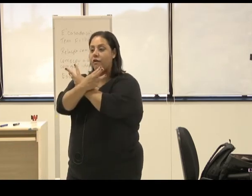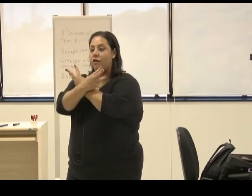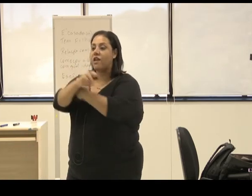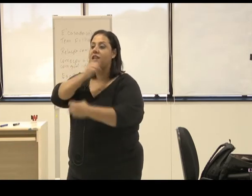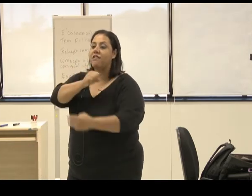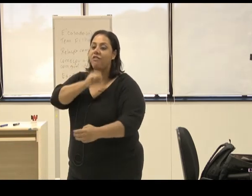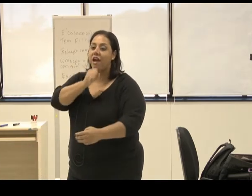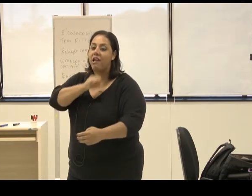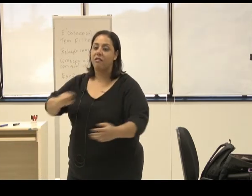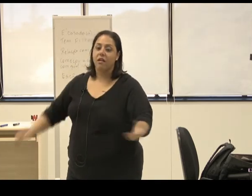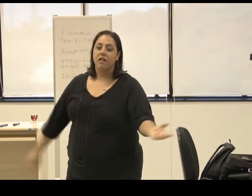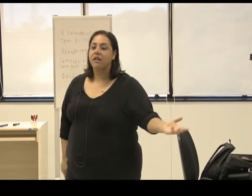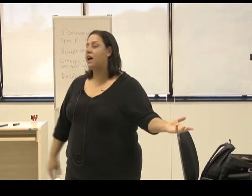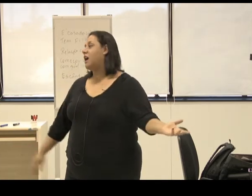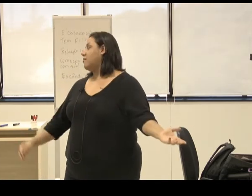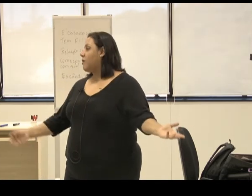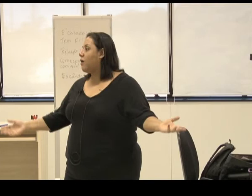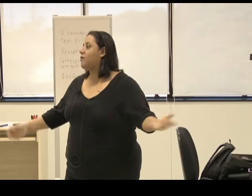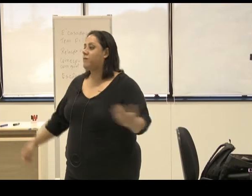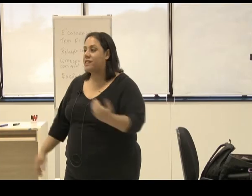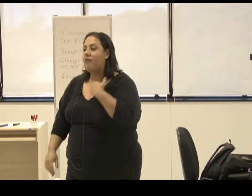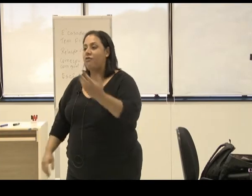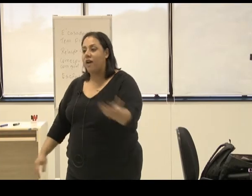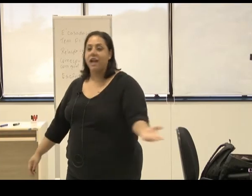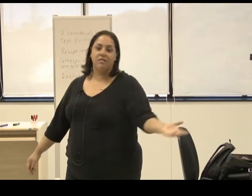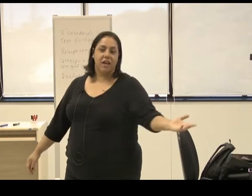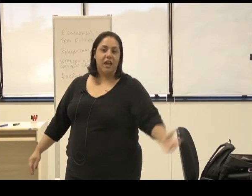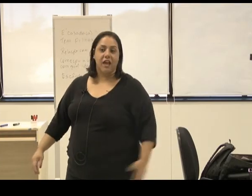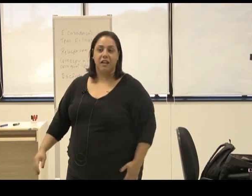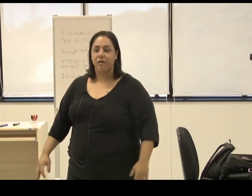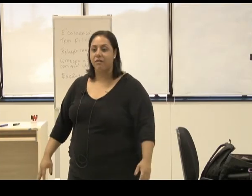Wolverine velho. Não, pô, me dá um velho daquele, meu, né?